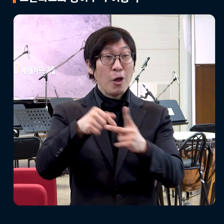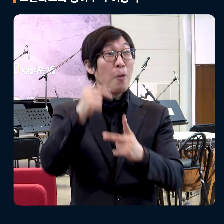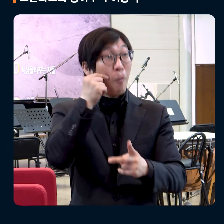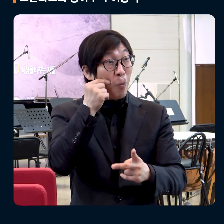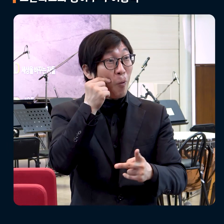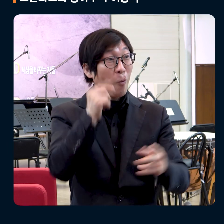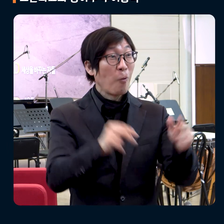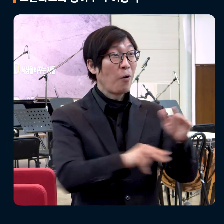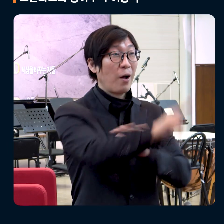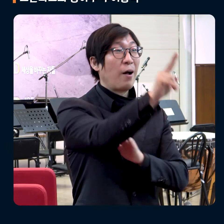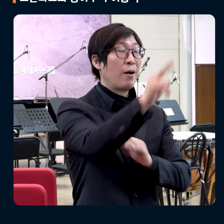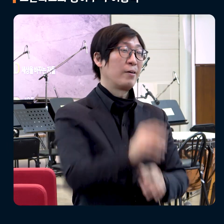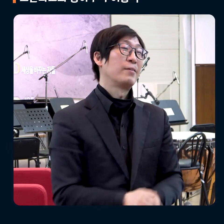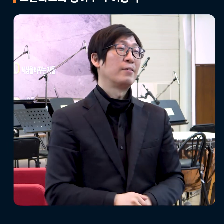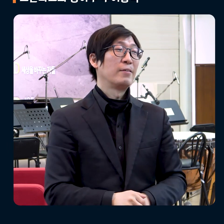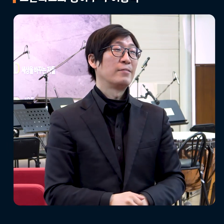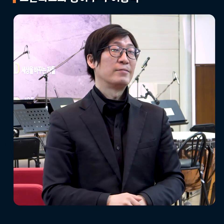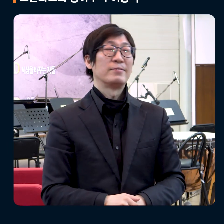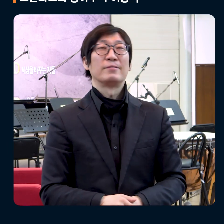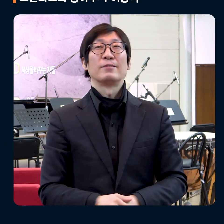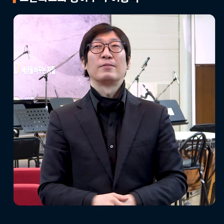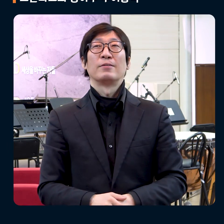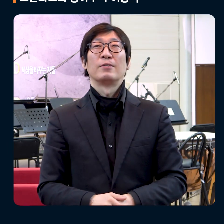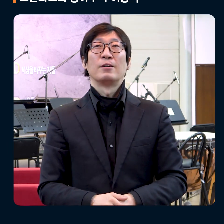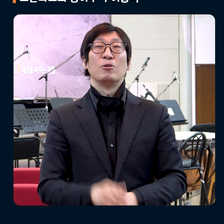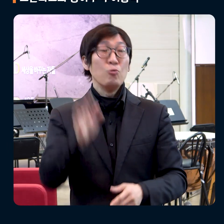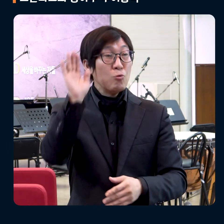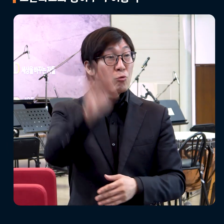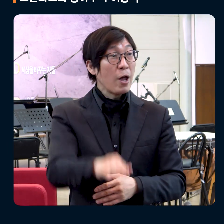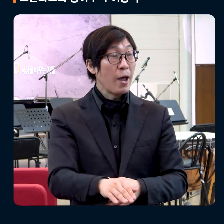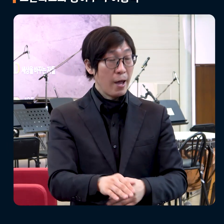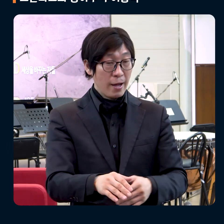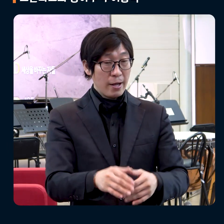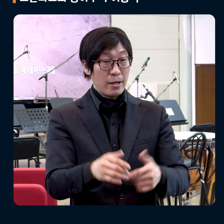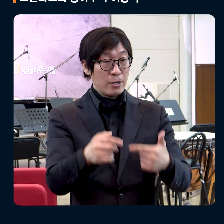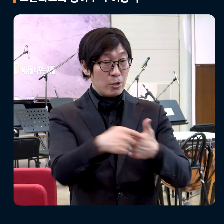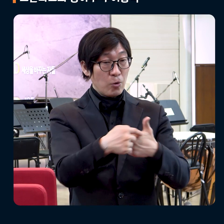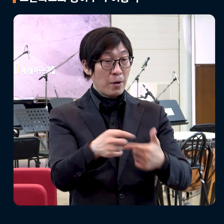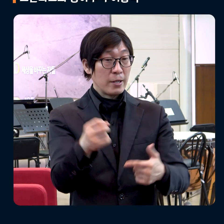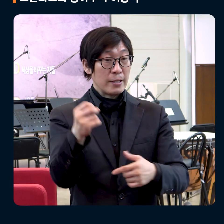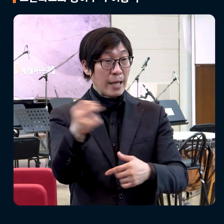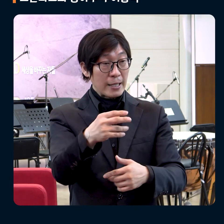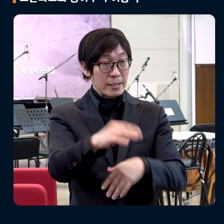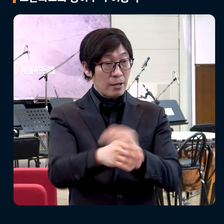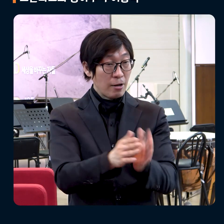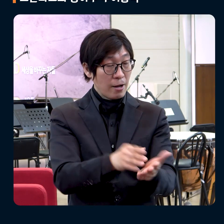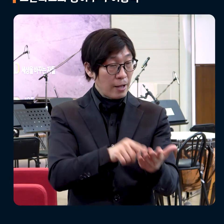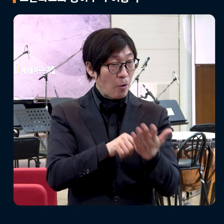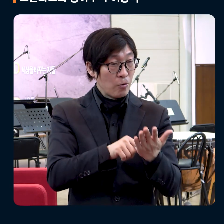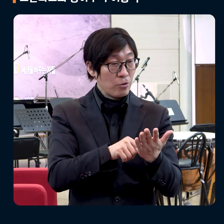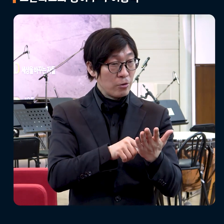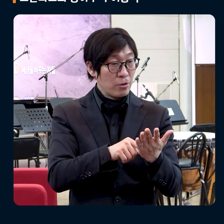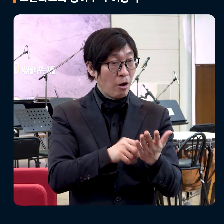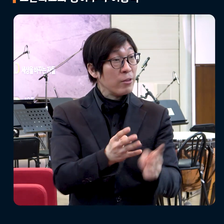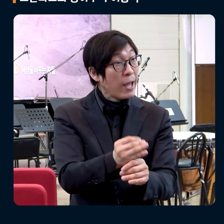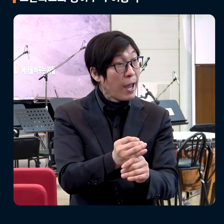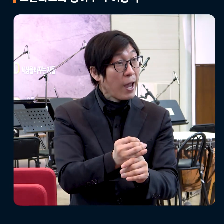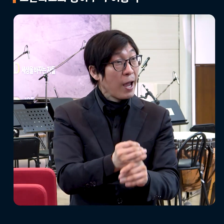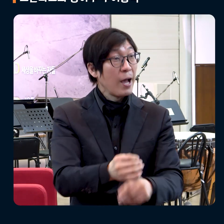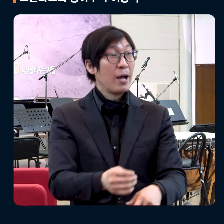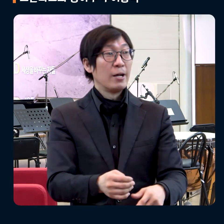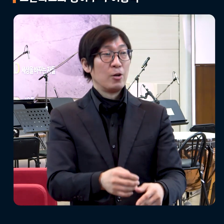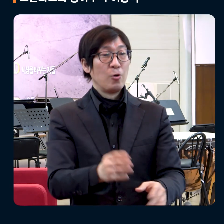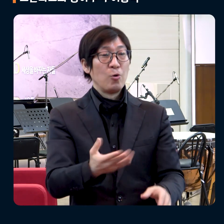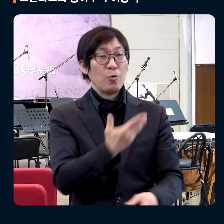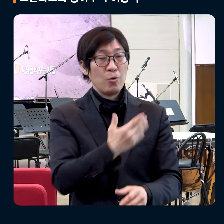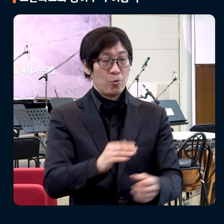왔다가 바람처럼 간 거죠. 여러분 그 이후로 니고데모가 나타나지 않습니다. 그런데요 갑자기